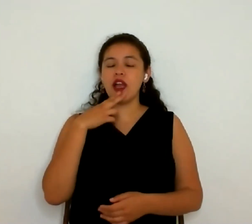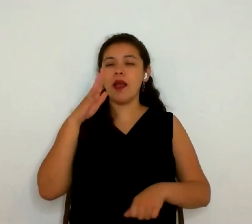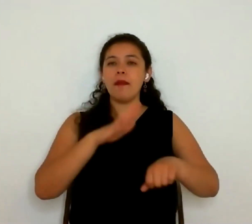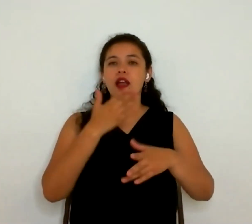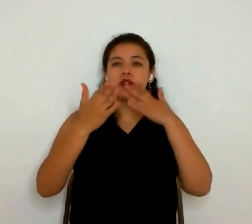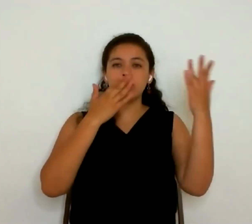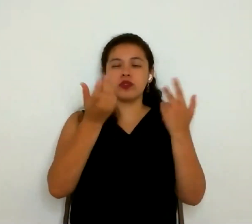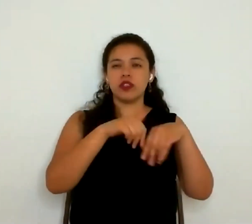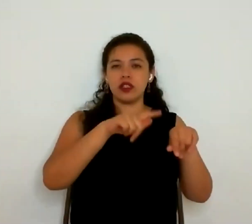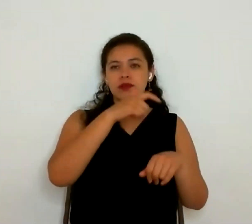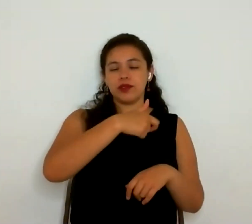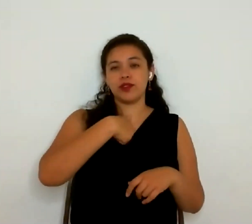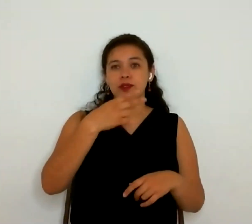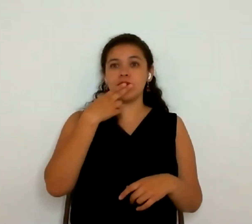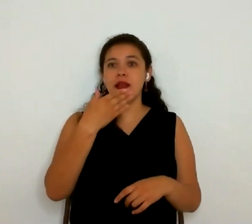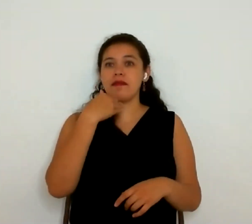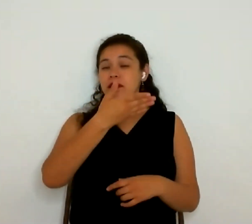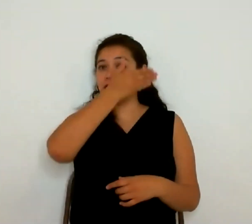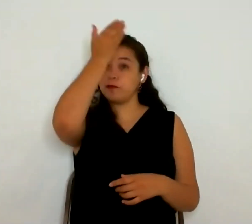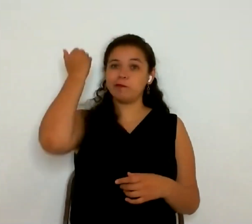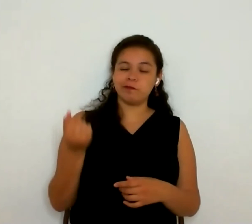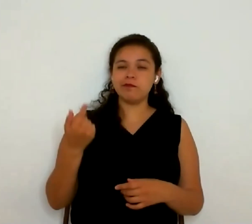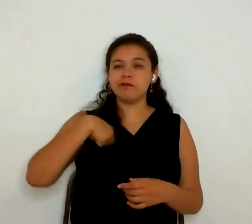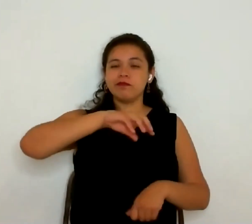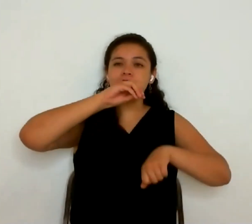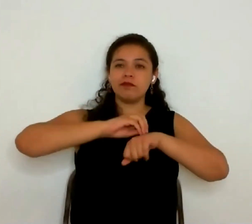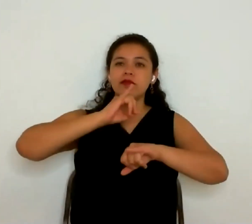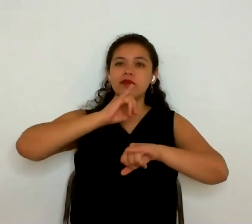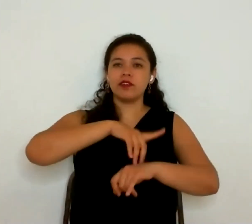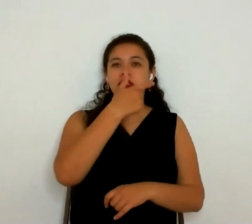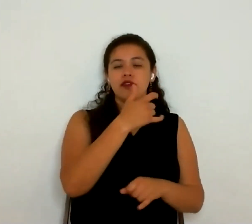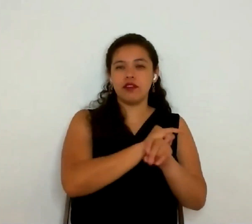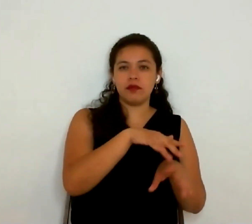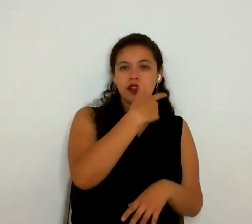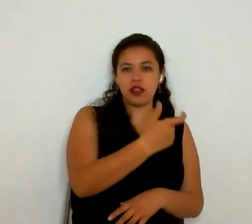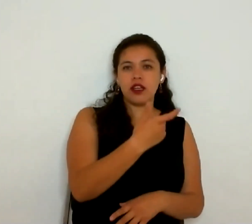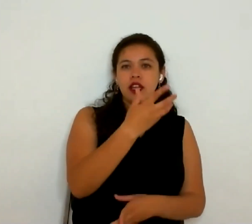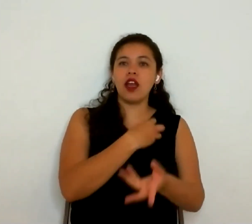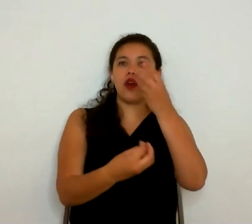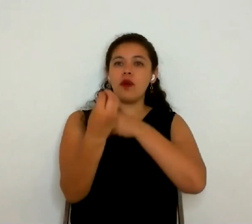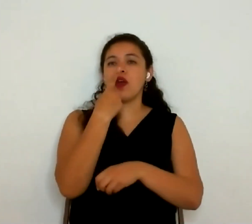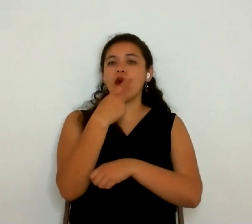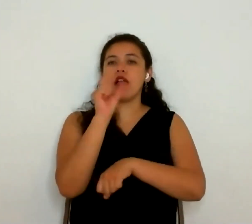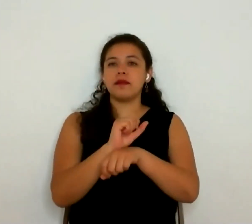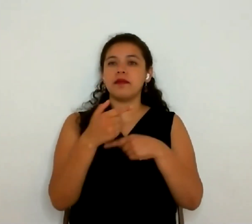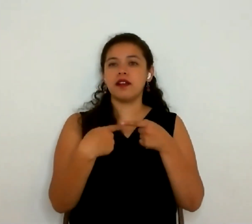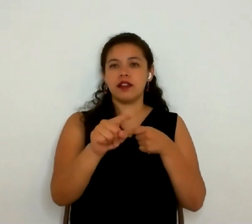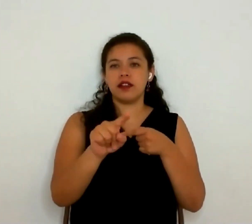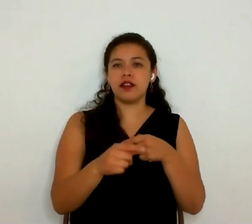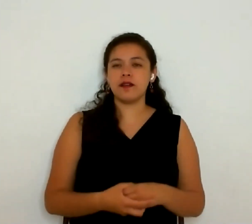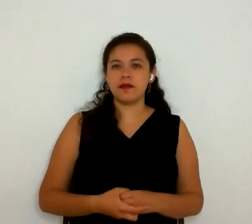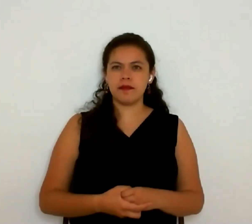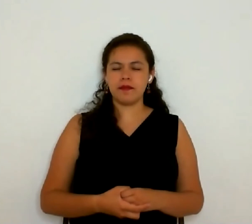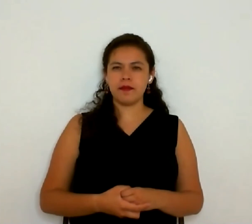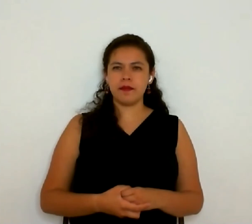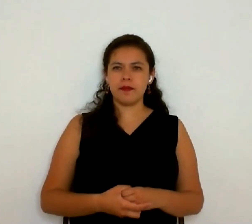socioeconómico porque nosotros aquí ponemos bajos económicos y alimentación por semana a ver y por qué